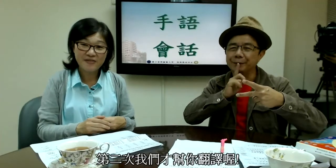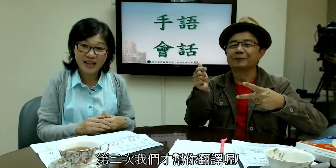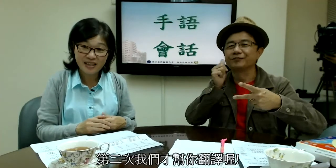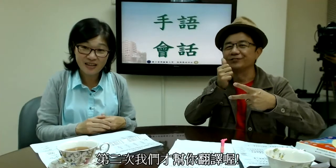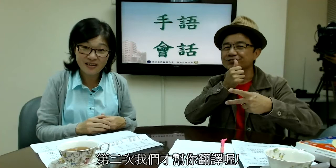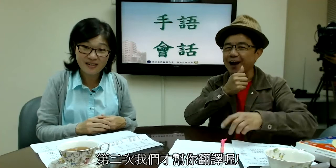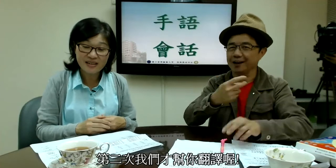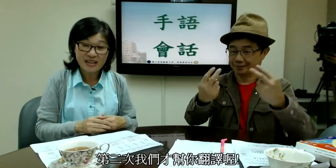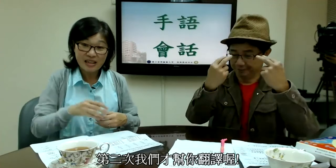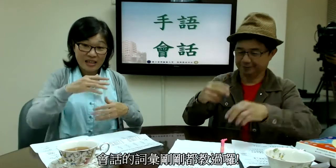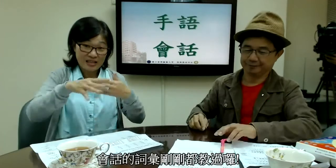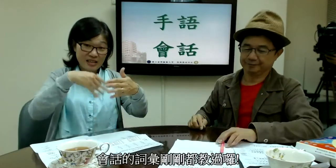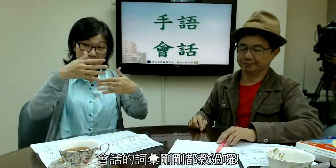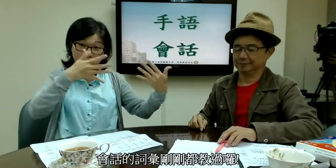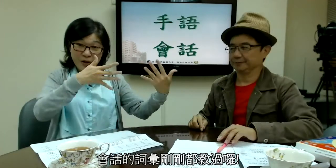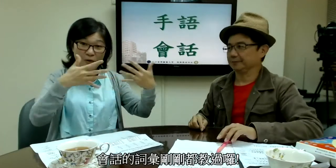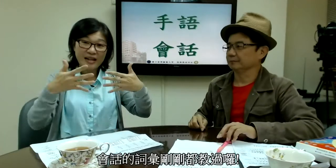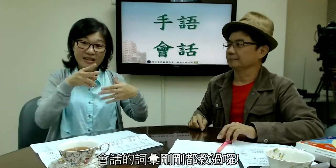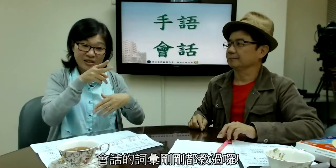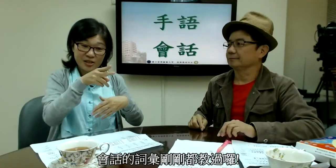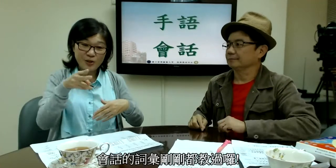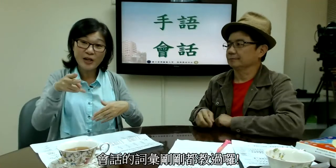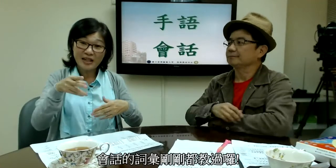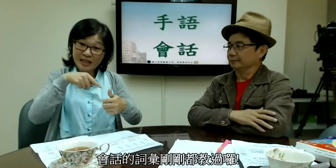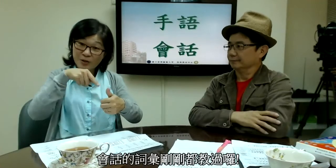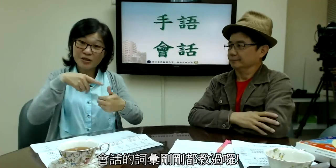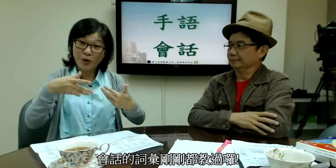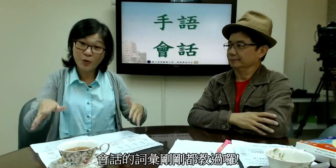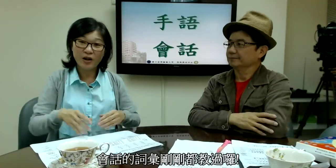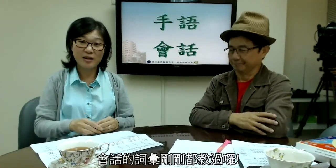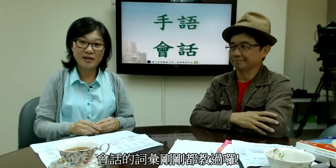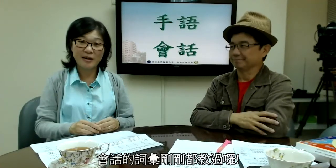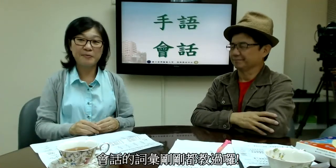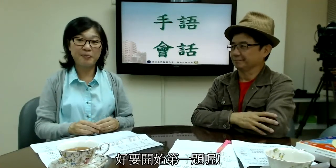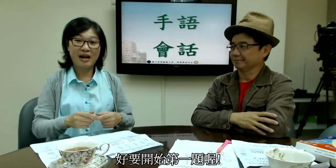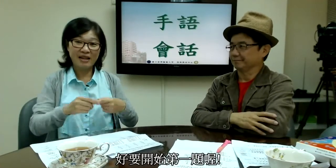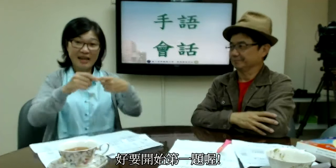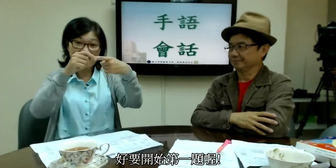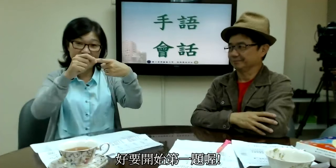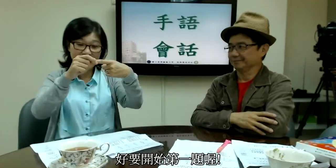译哦。这绘画的词汇刚刚都教过了。好，要开始第一题